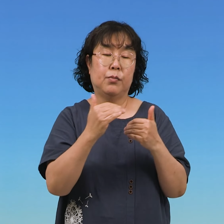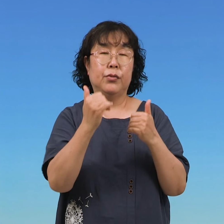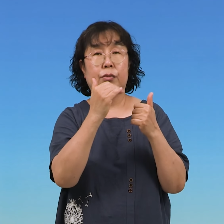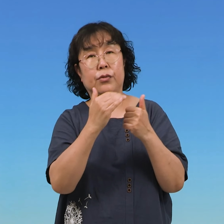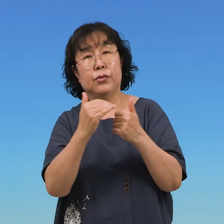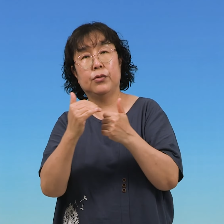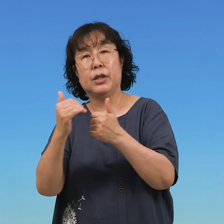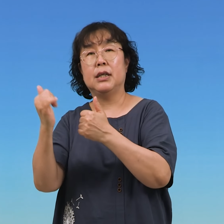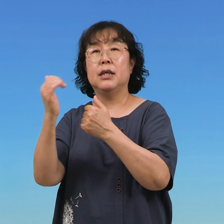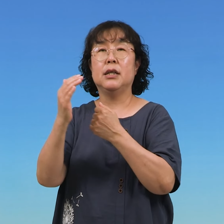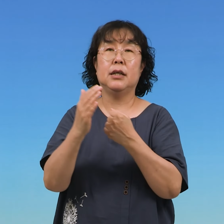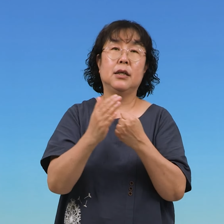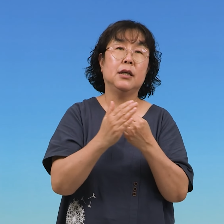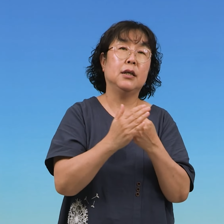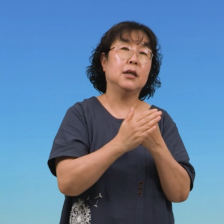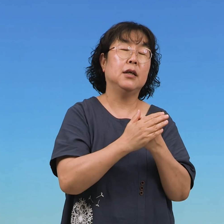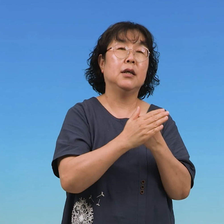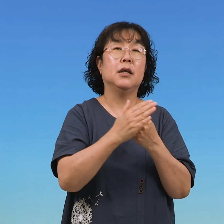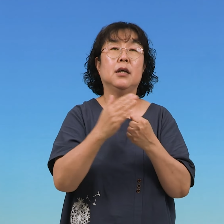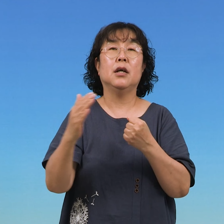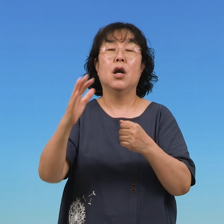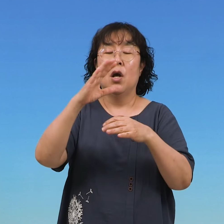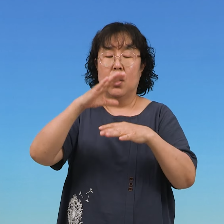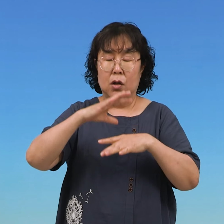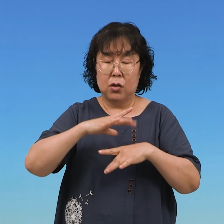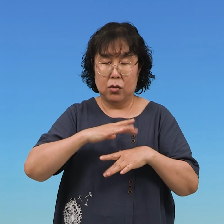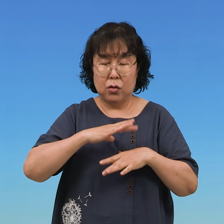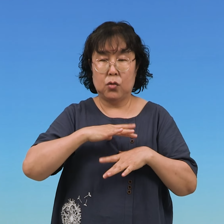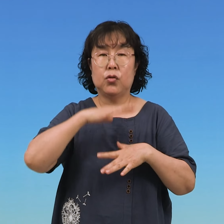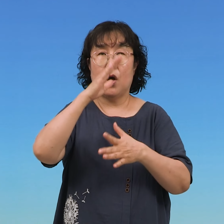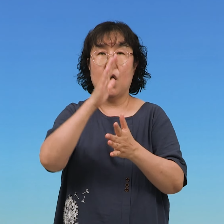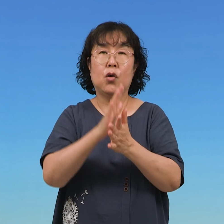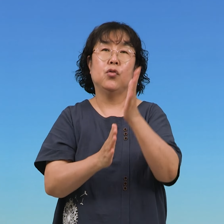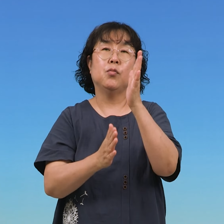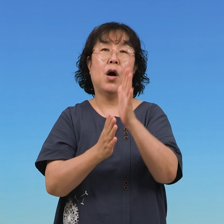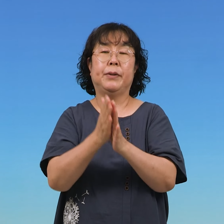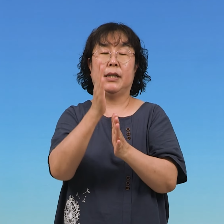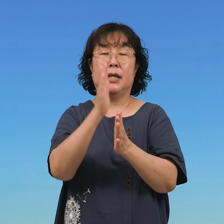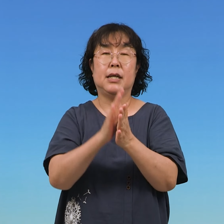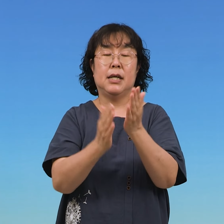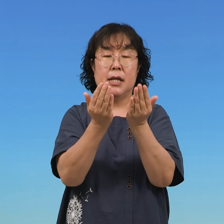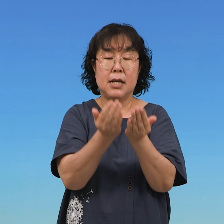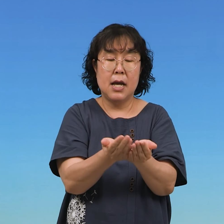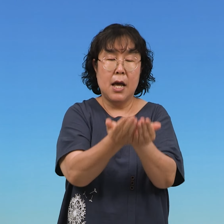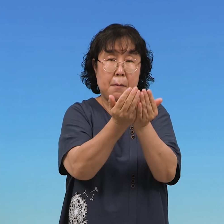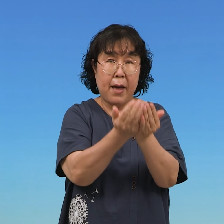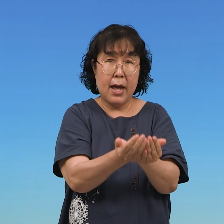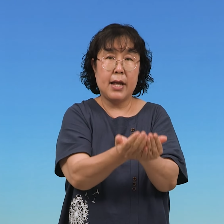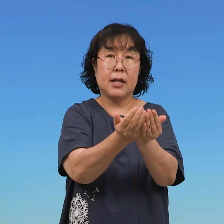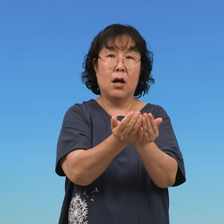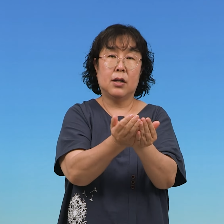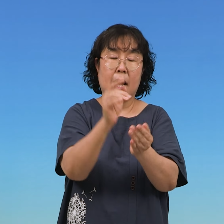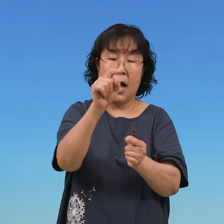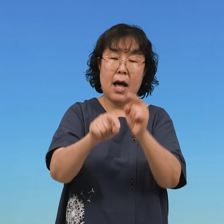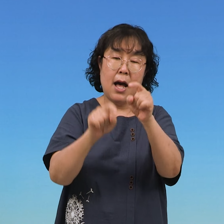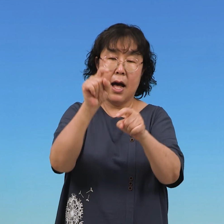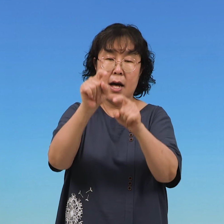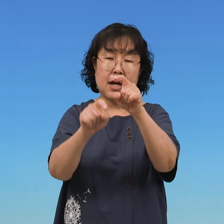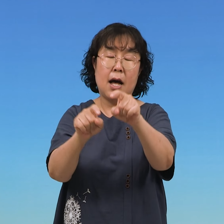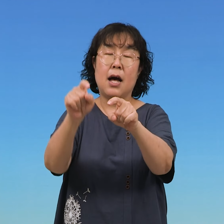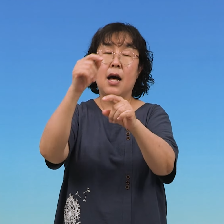주님 나를 부르시니 두려움 없이 배에서 나아가리라.